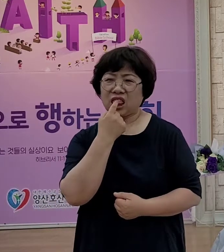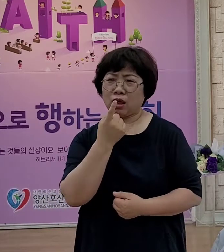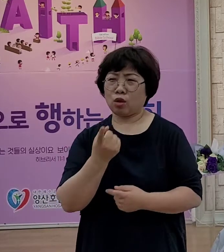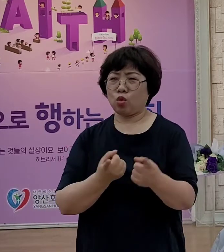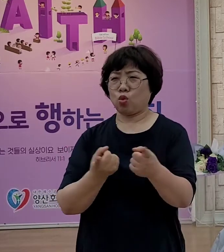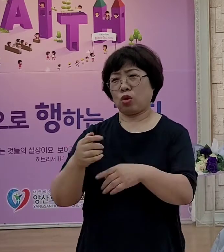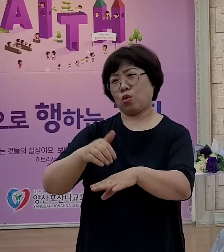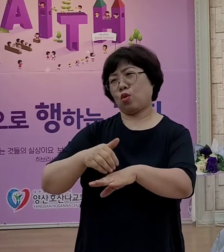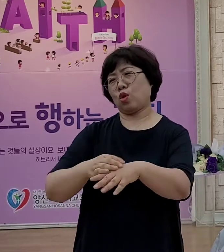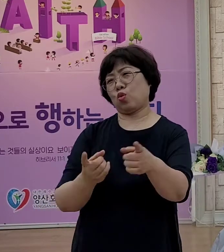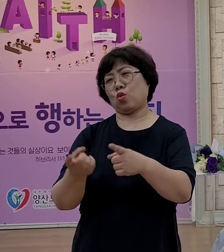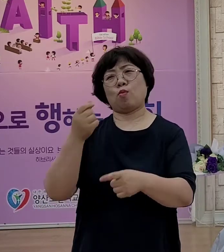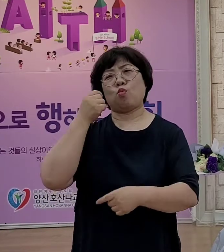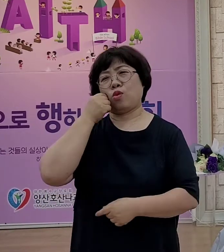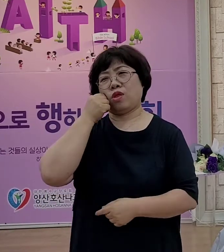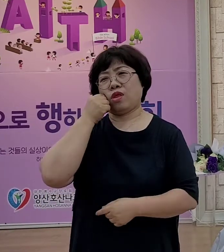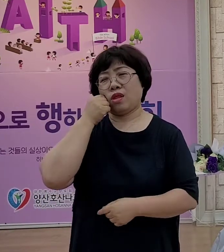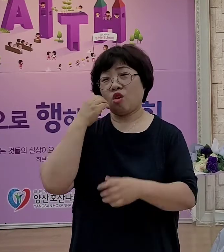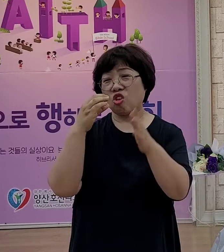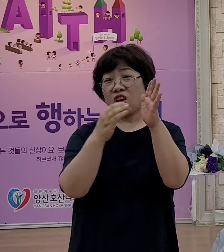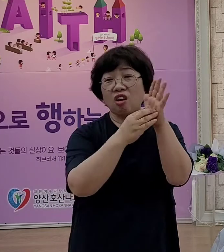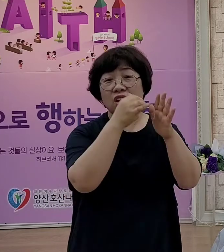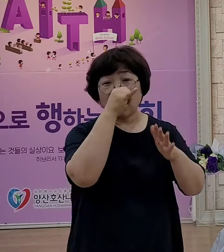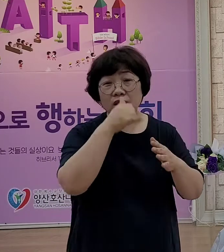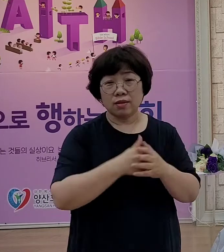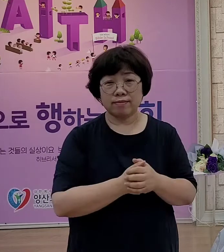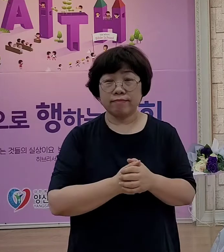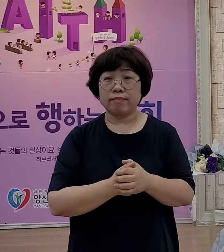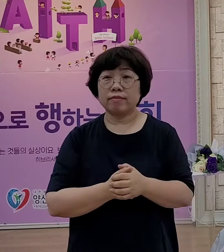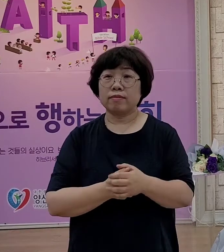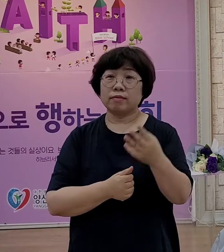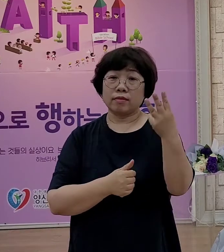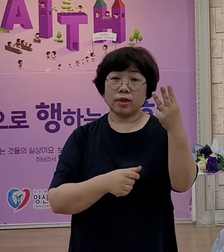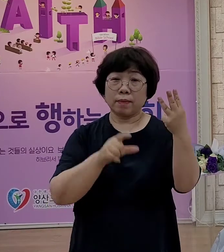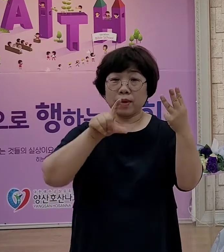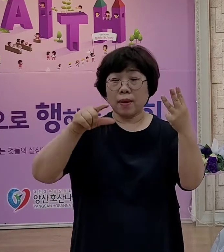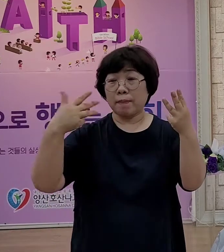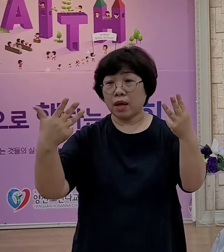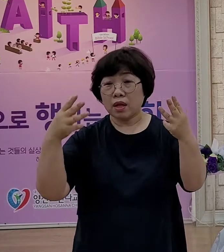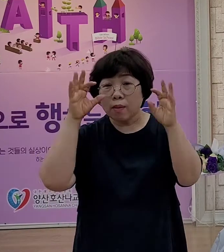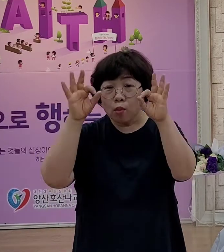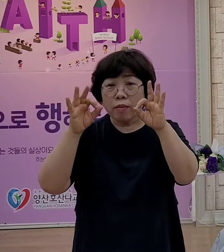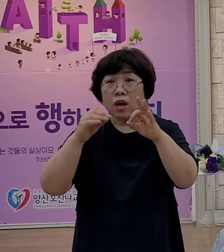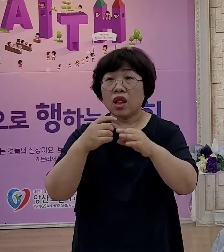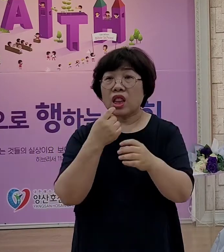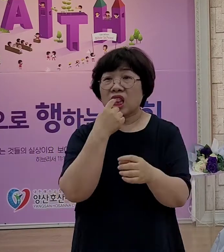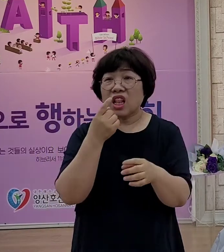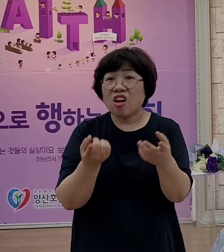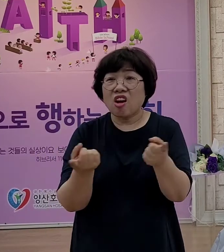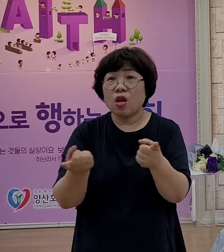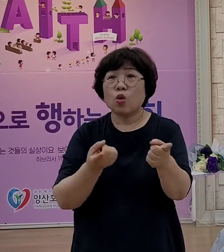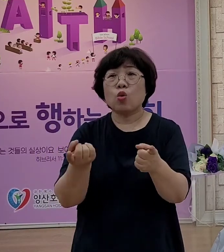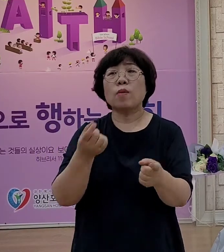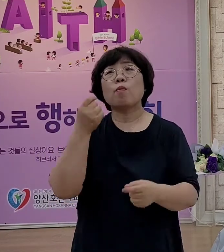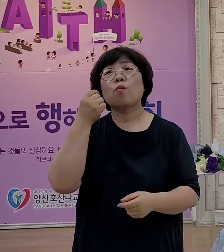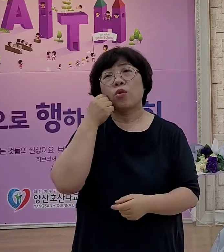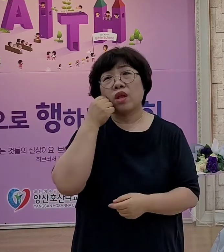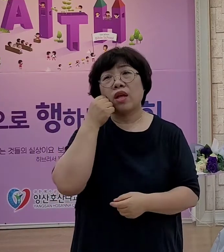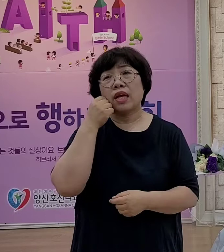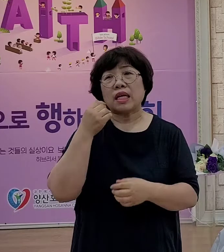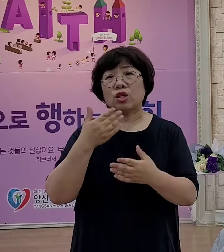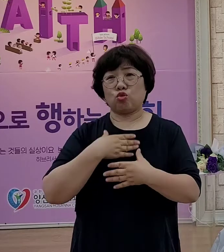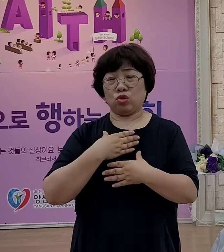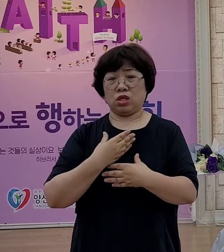새치혀다라고 오늘 본문 우리에게 가르쳐주고 있습니다. 8절에 한번 보십시오. 혀는 능히 길들일 사람이 없고